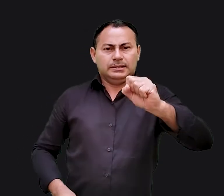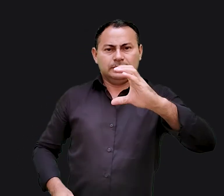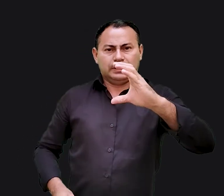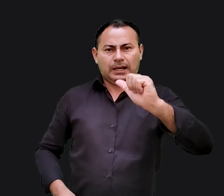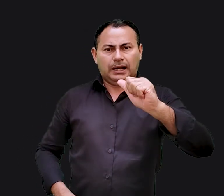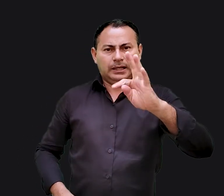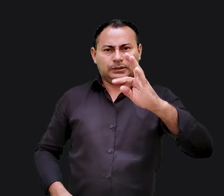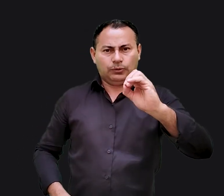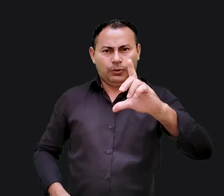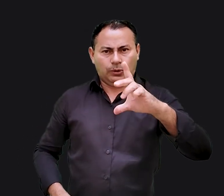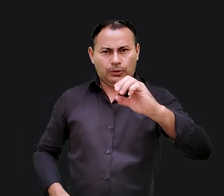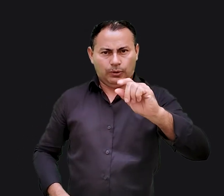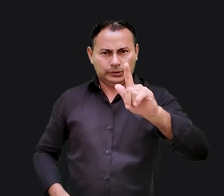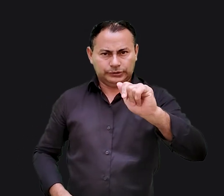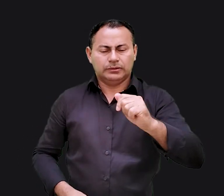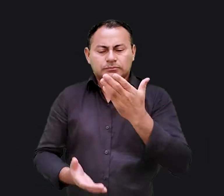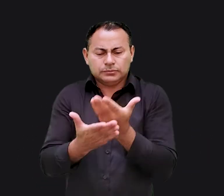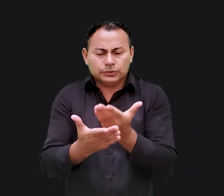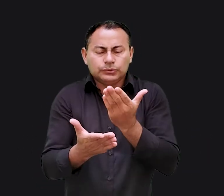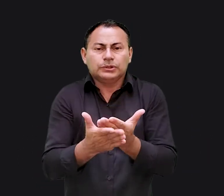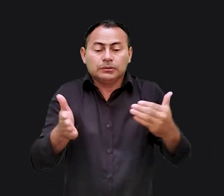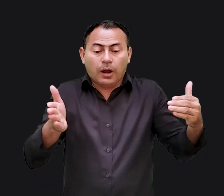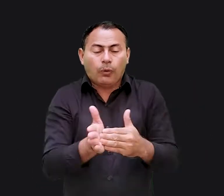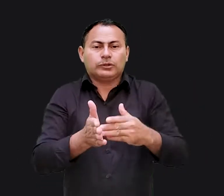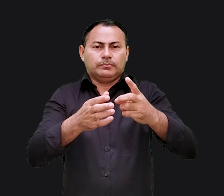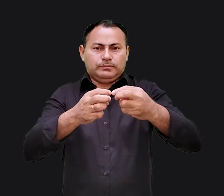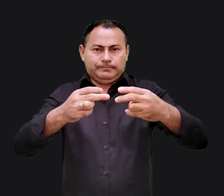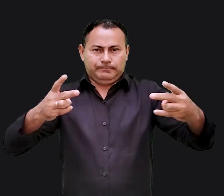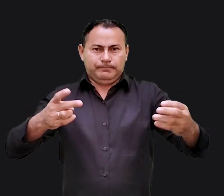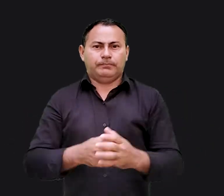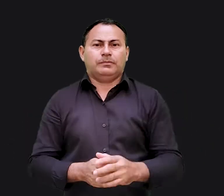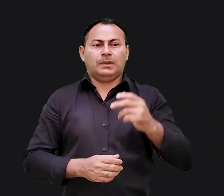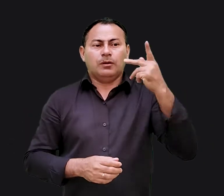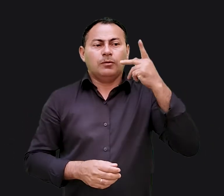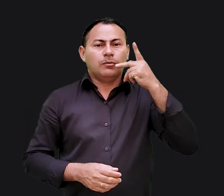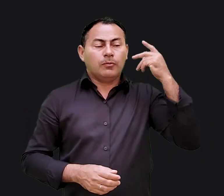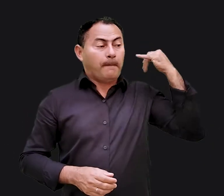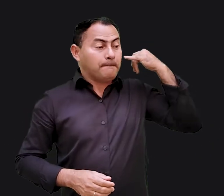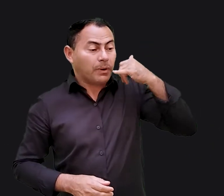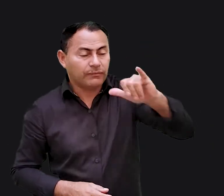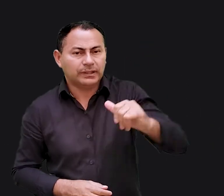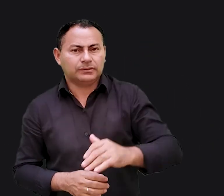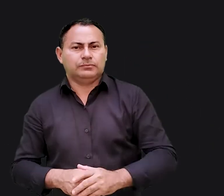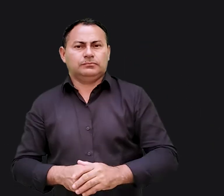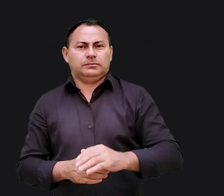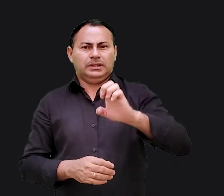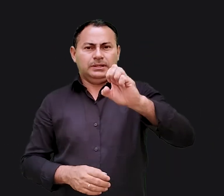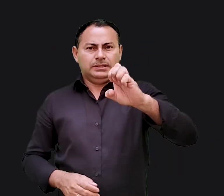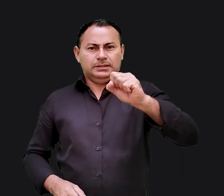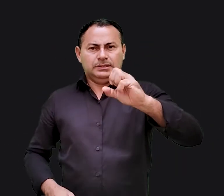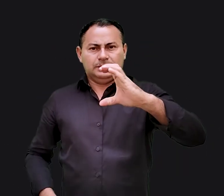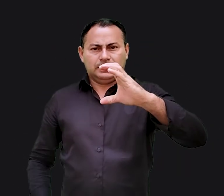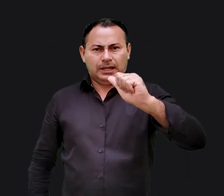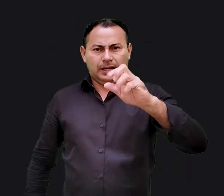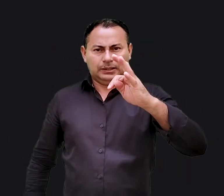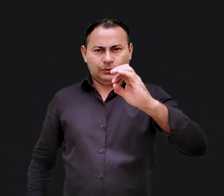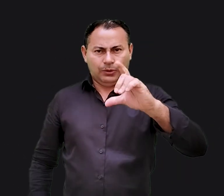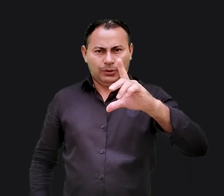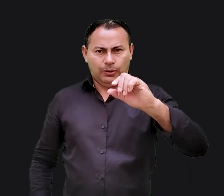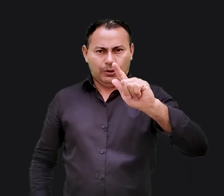Escatologia, então, significa o estudo das últimas coisas. Um profeta escatológico nos leva para trás do